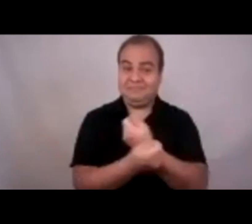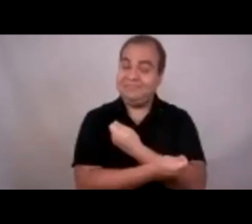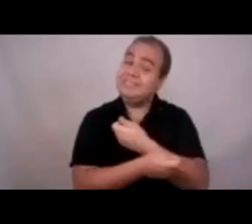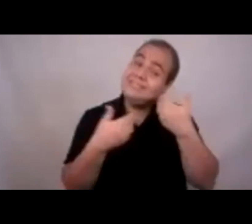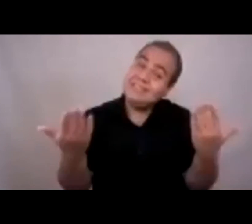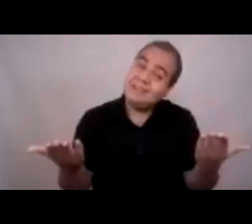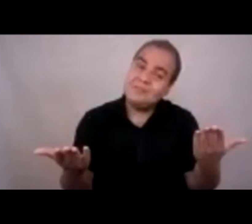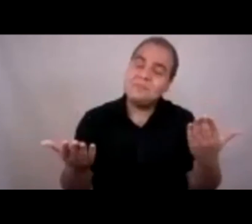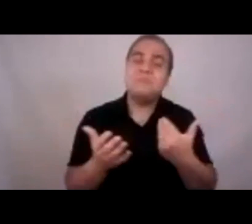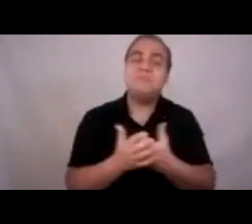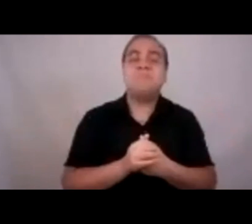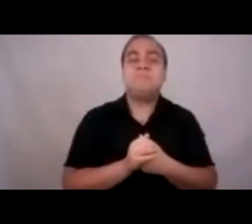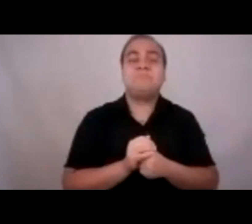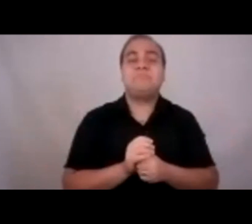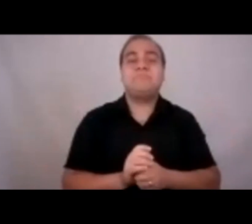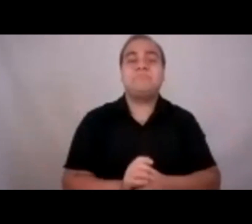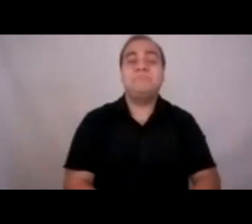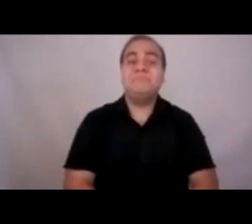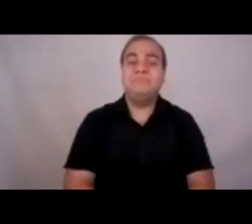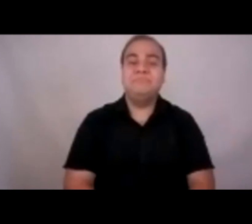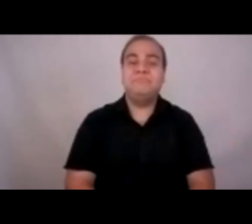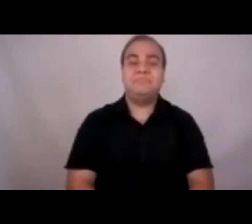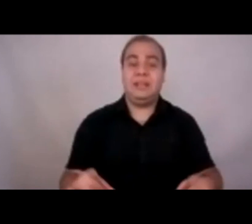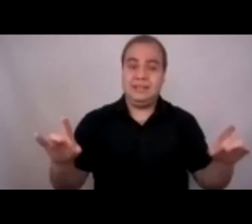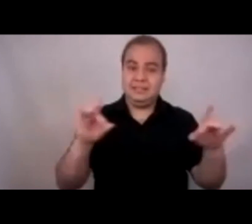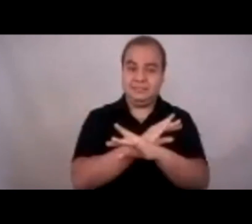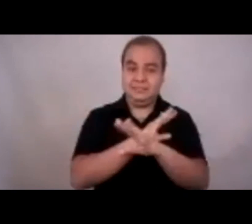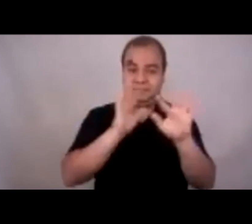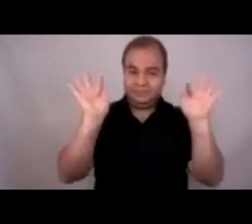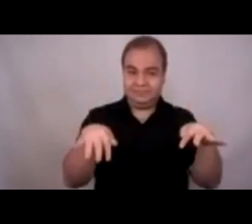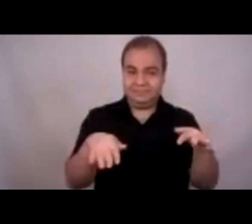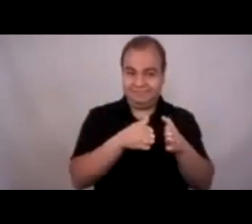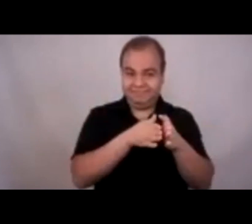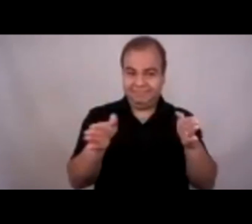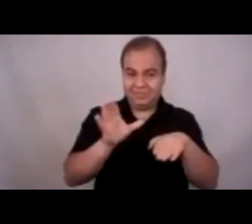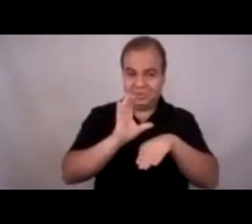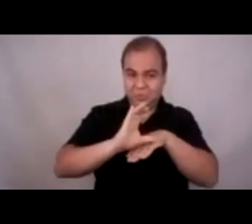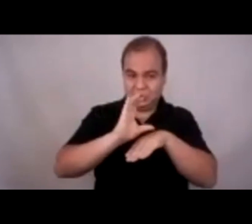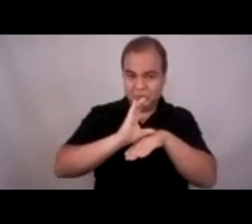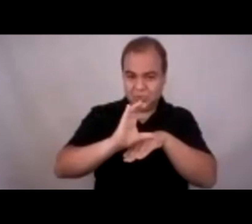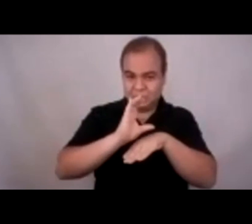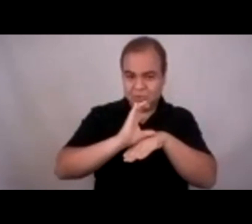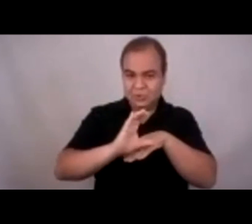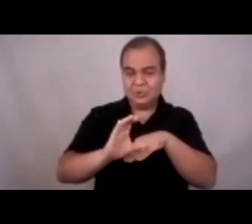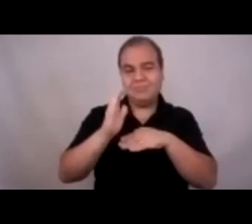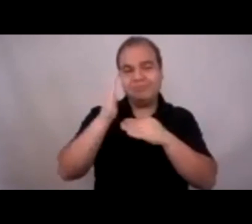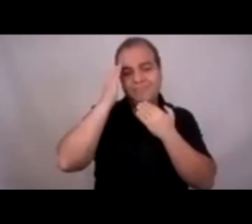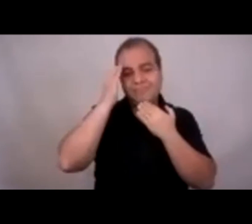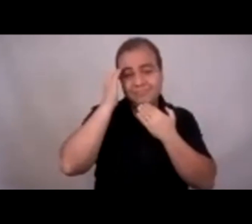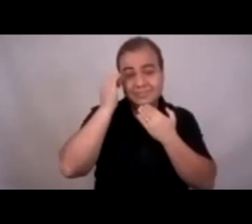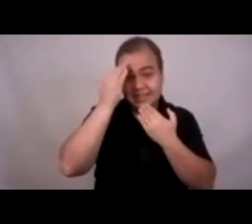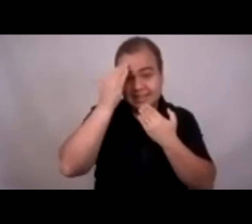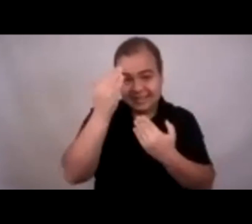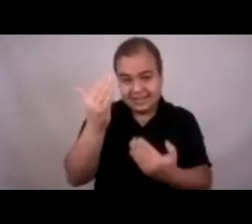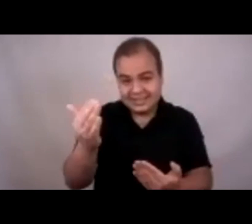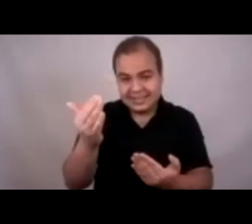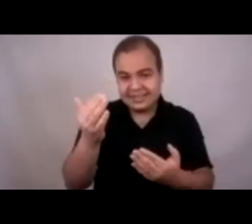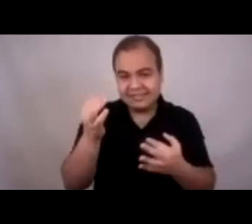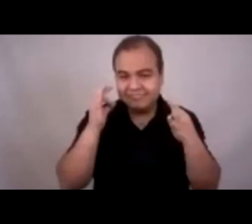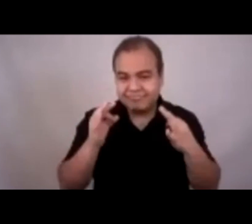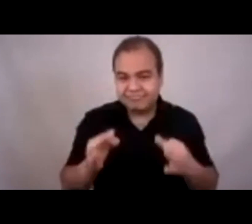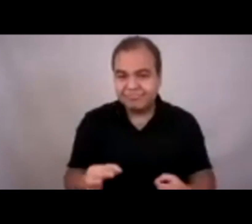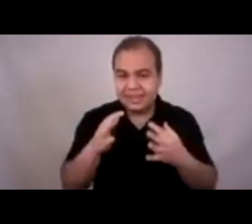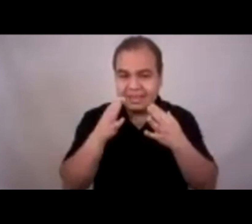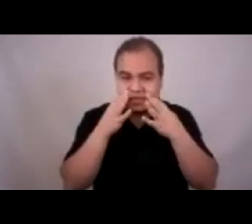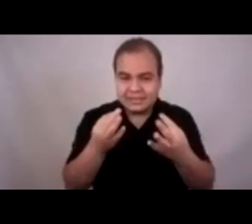Então, a gente termina assim a nossa jornada e agradecendo essa atenção de qualidade que